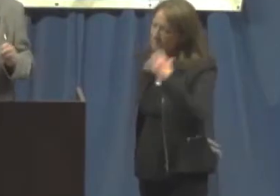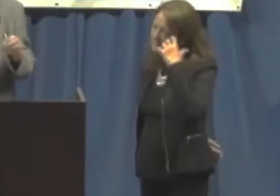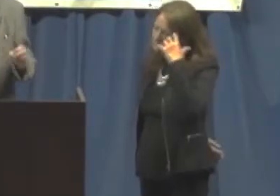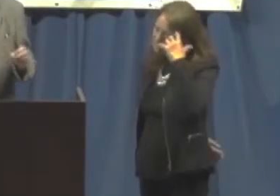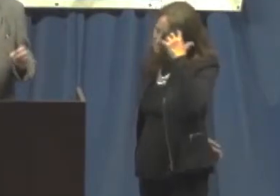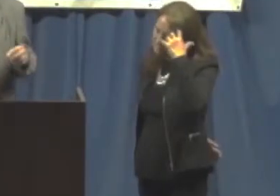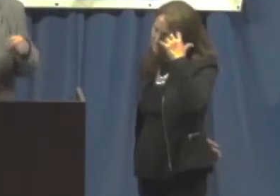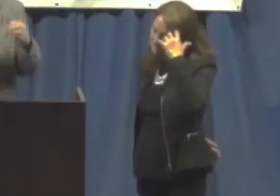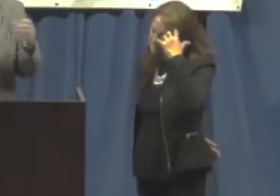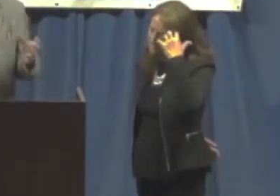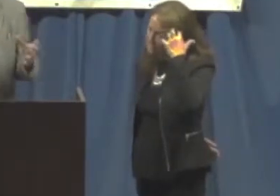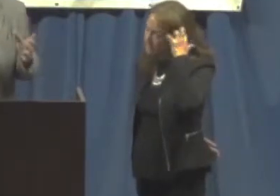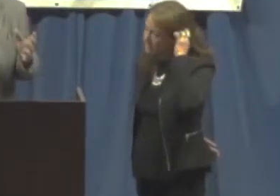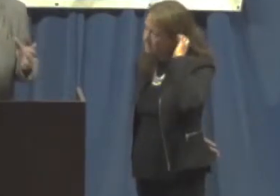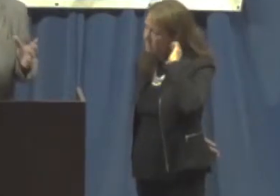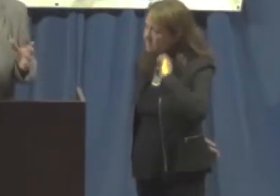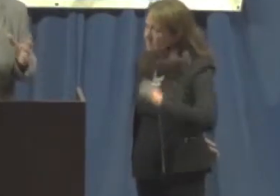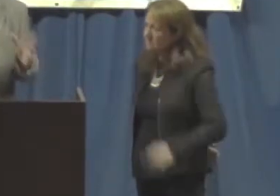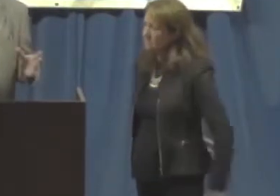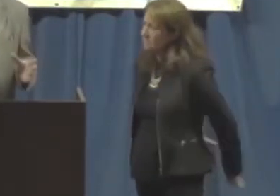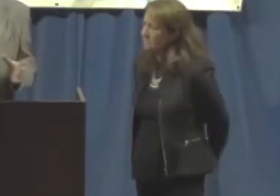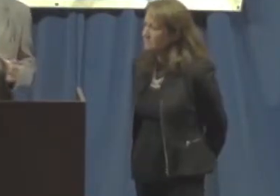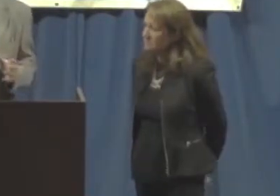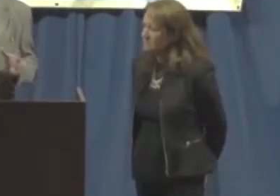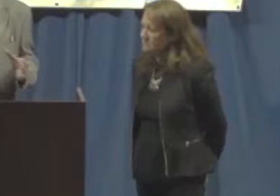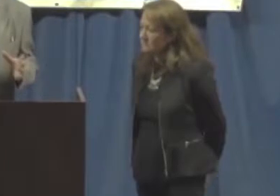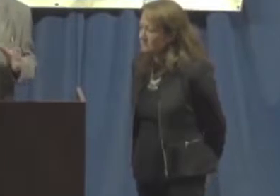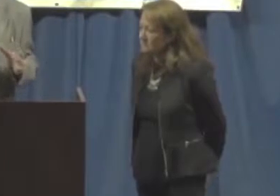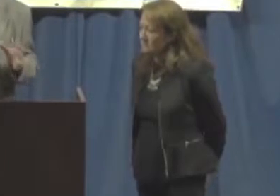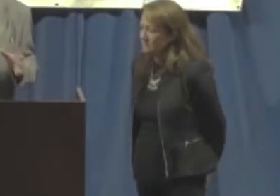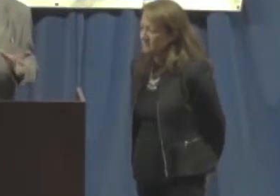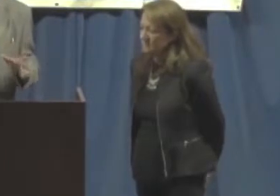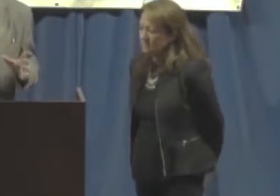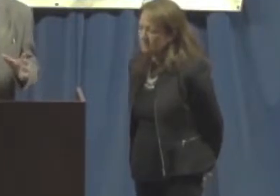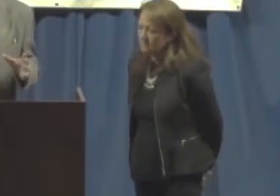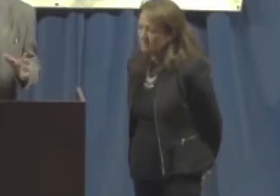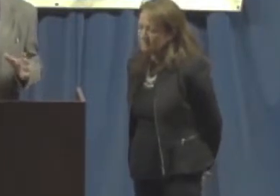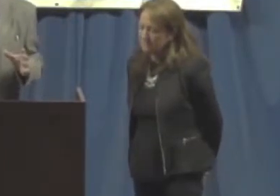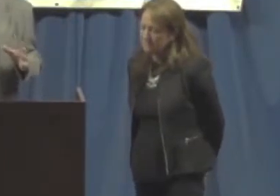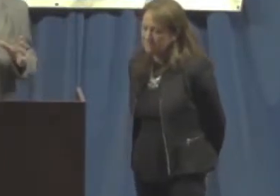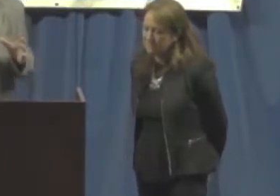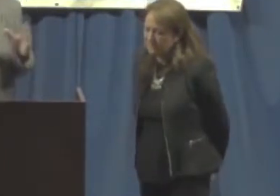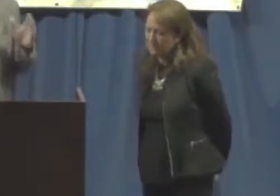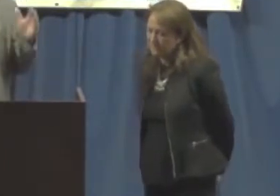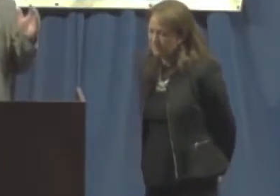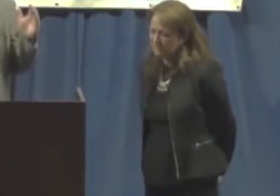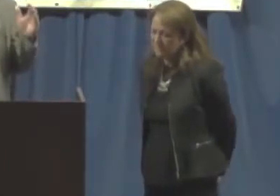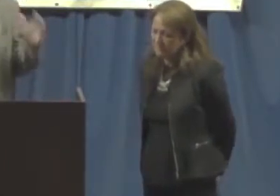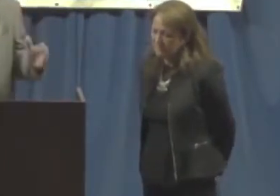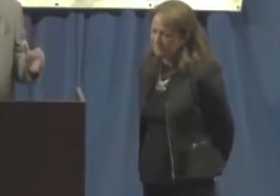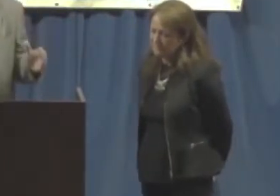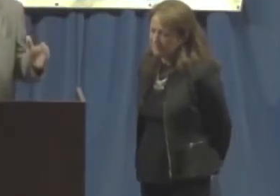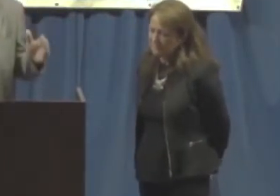satélites extranjeros que compiten con apenas los dos satélites arshad uno y arsat dos que tenemos si nosotros